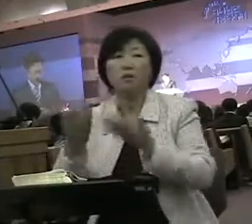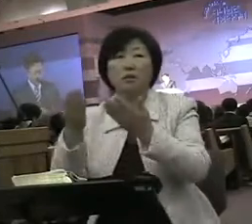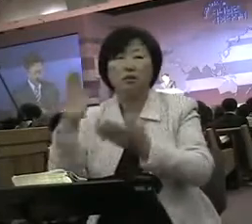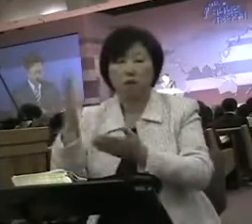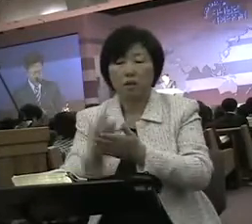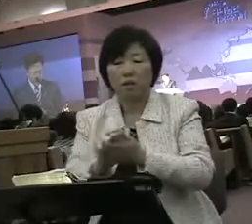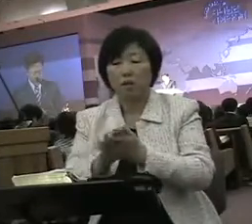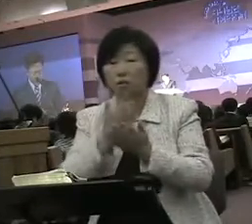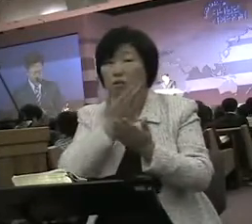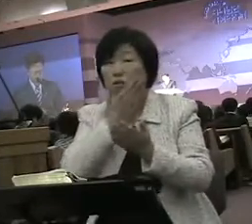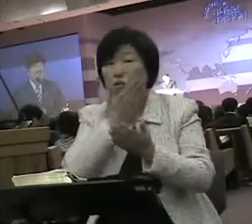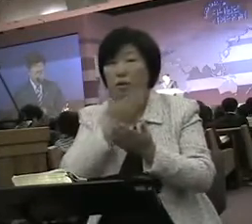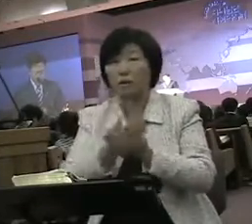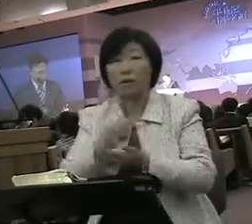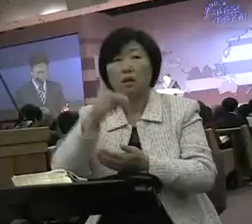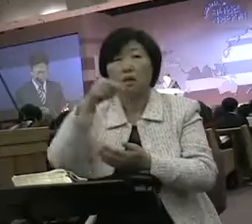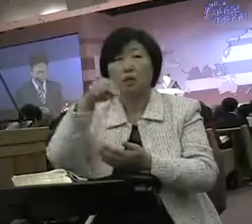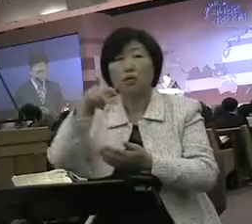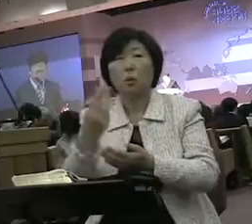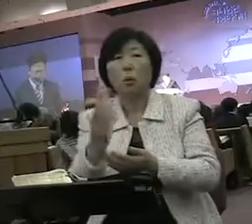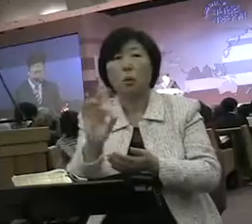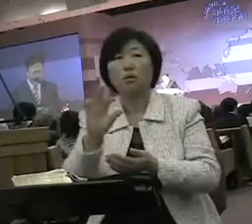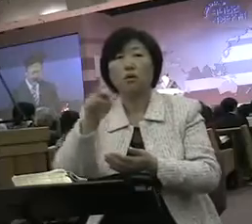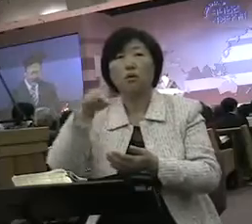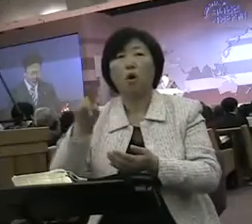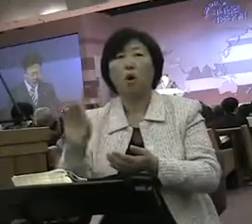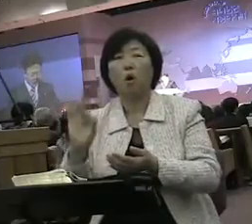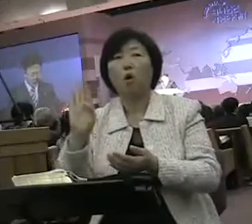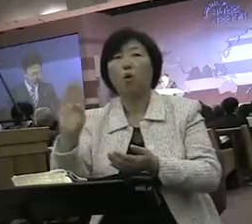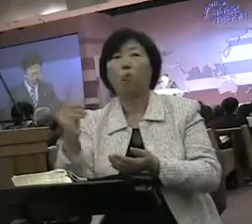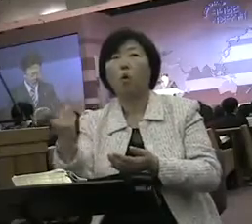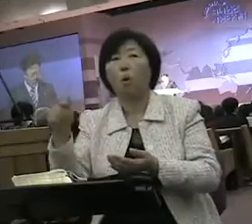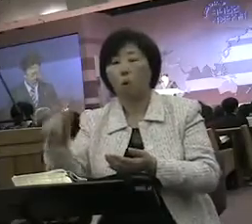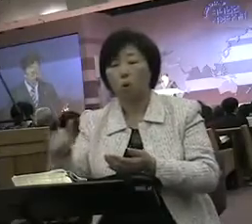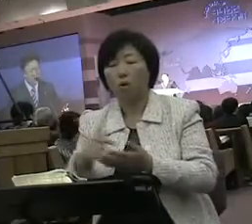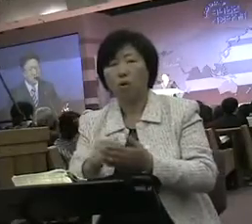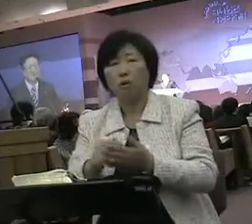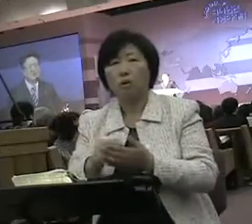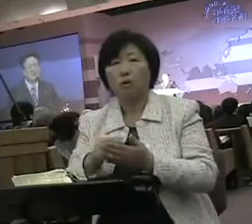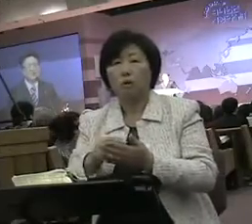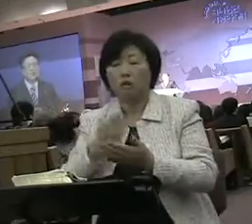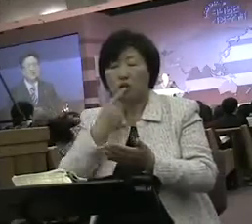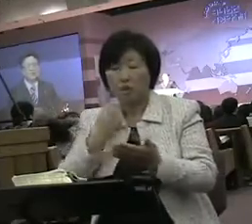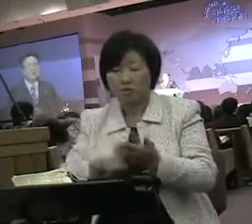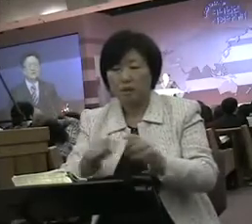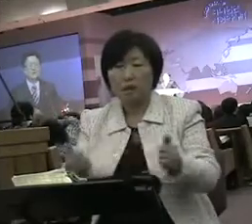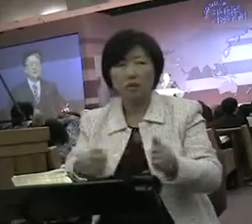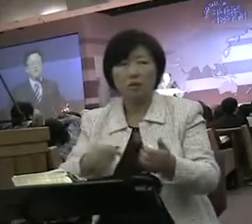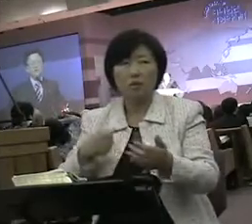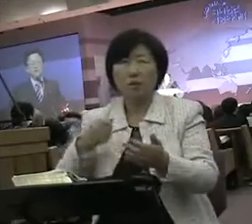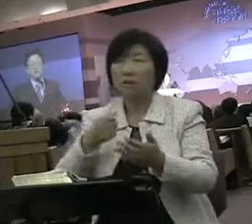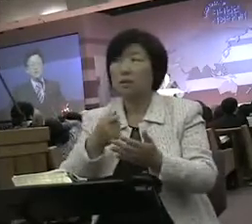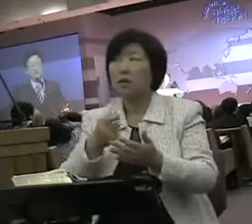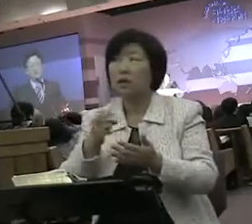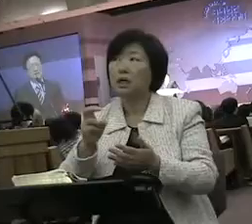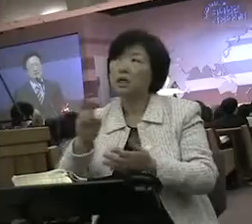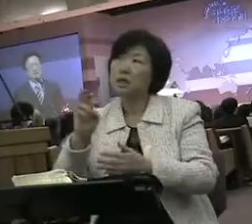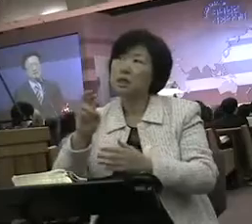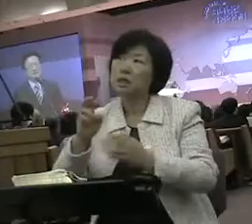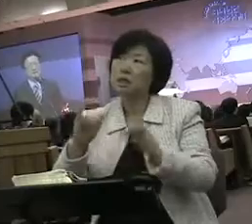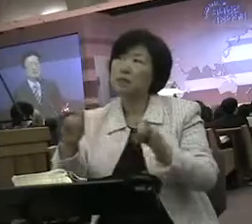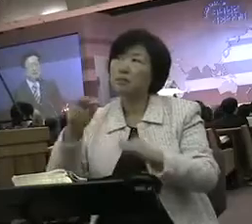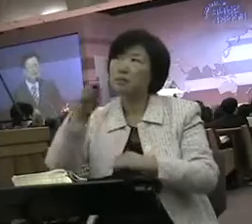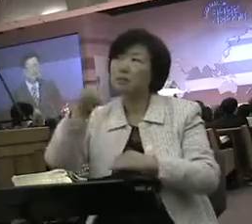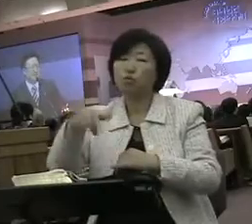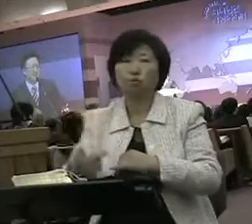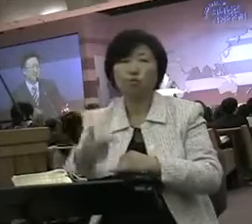헌신된 귀한 동력자 우리 손성봉 목사님이 있습니다. 또한 쉽지 않은 결정을 하고 헌신해 주신 20여 명이 넘는 우리